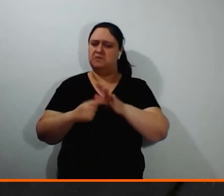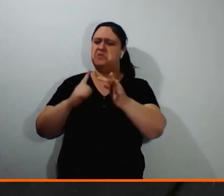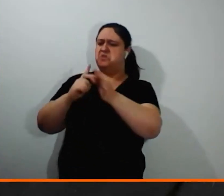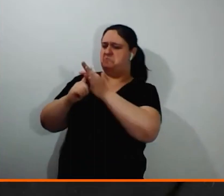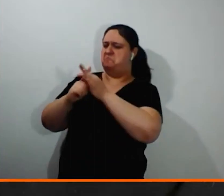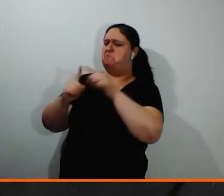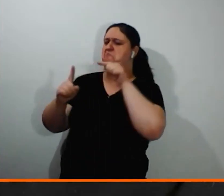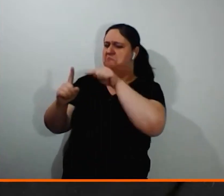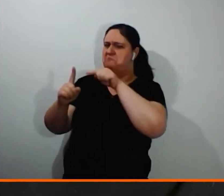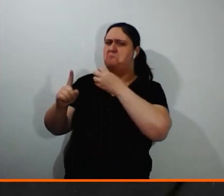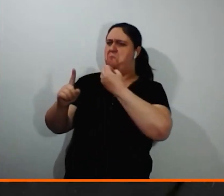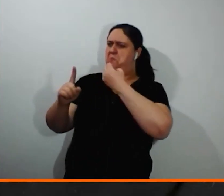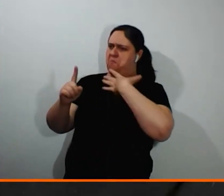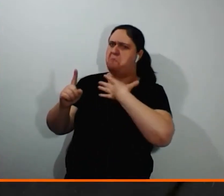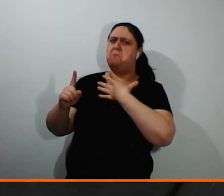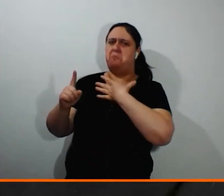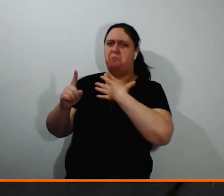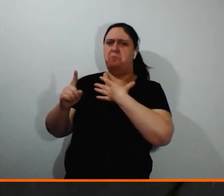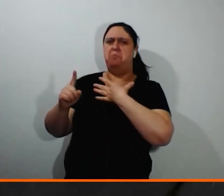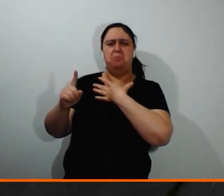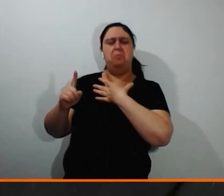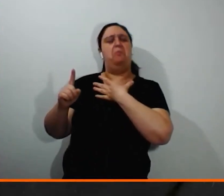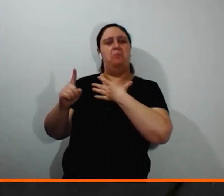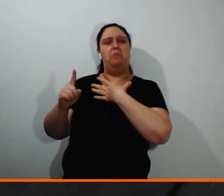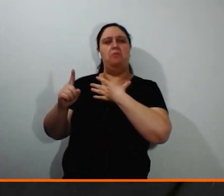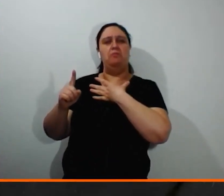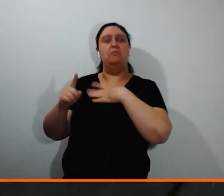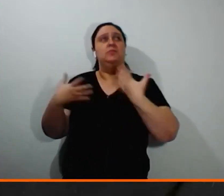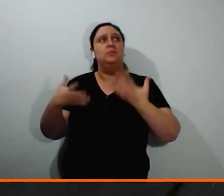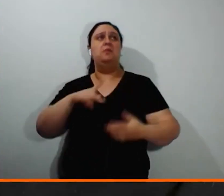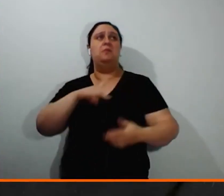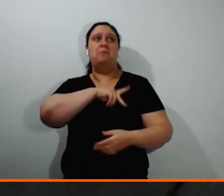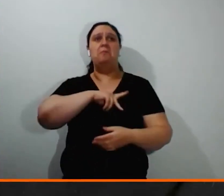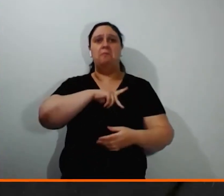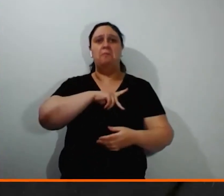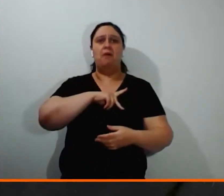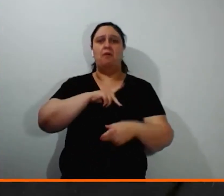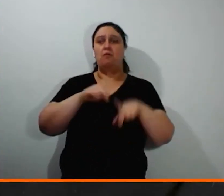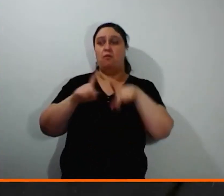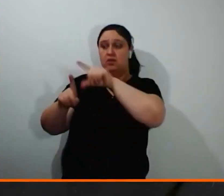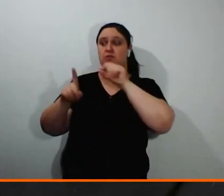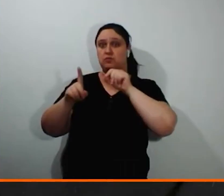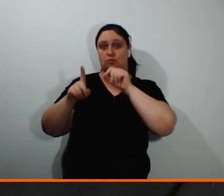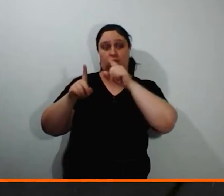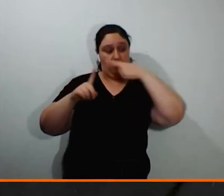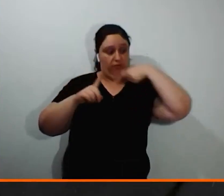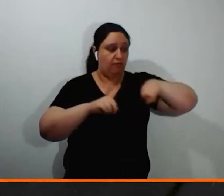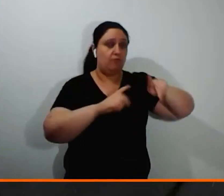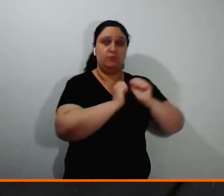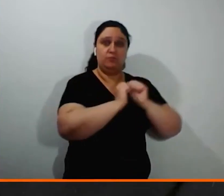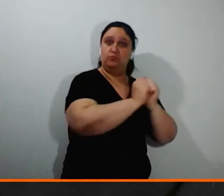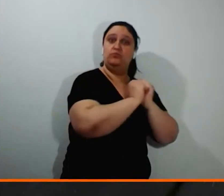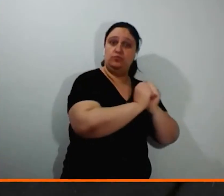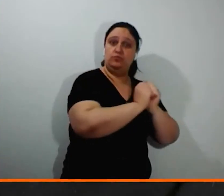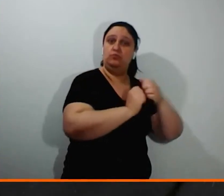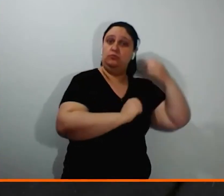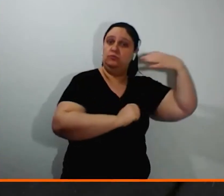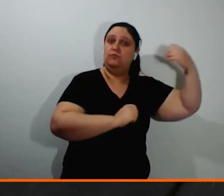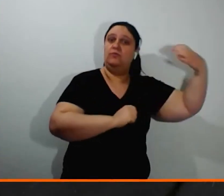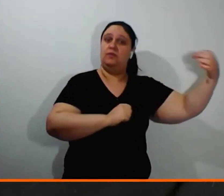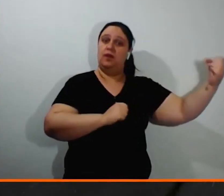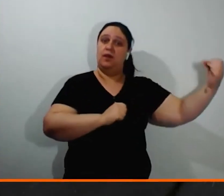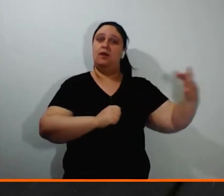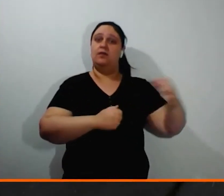decidiu levar o Timóteo nas suas viagens missionárias. Irmãos, sabe quantos anos tinha